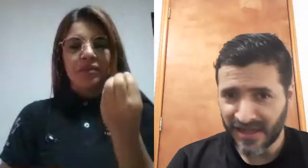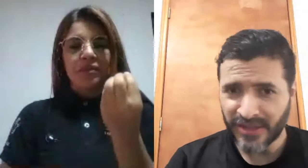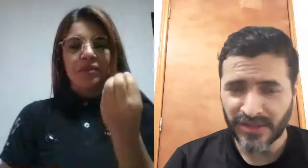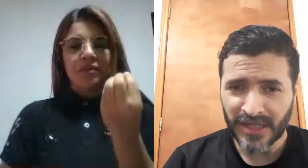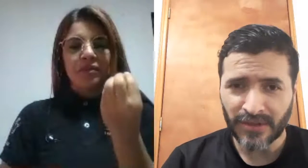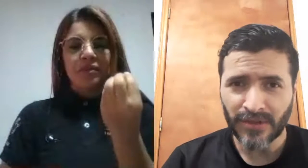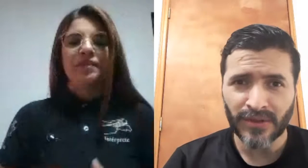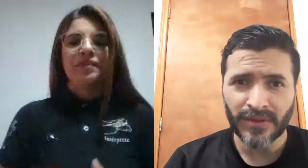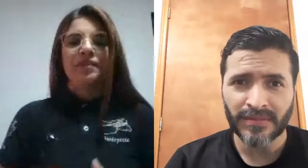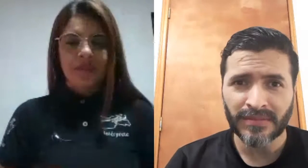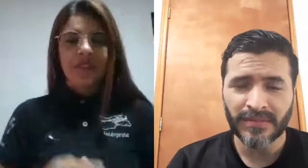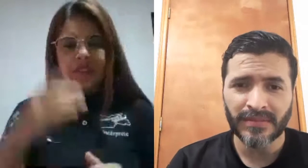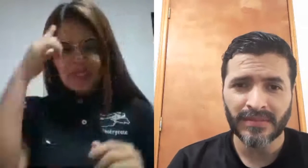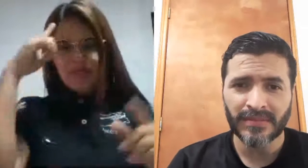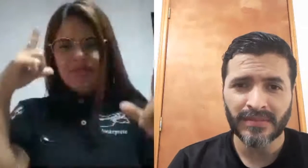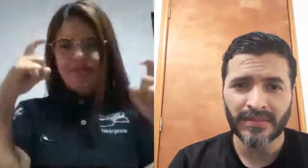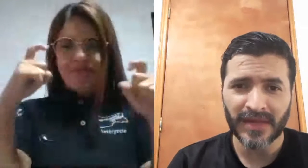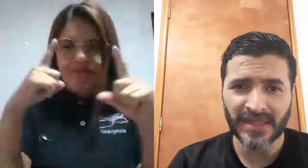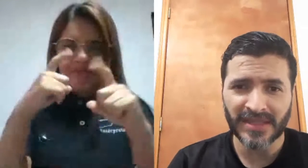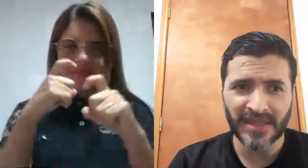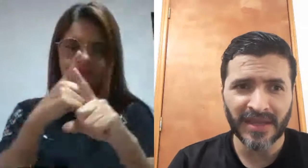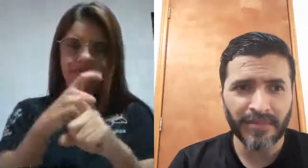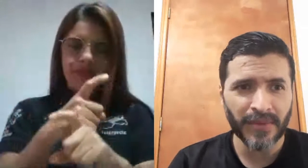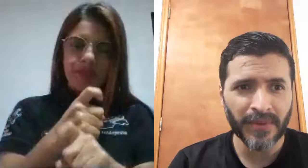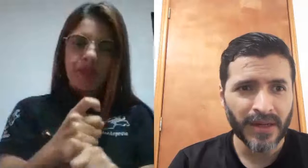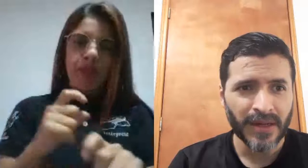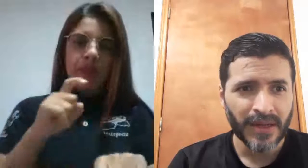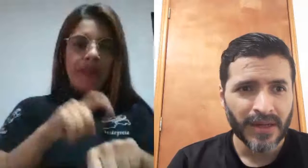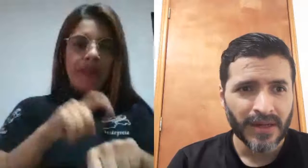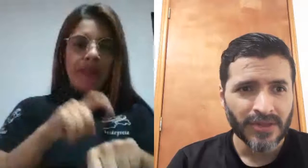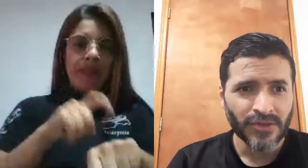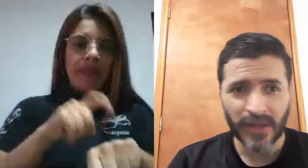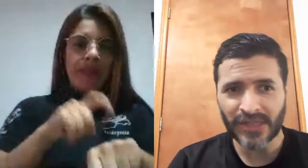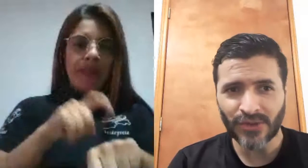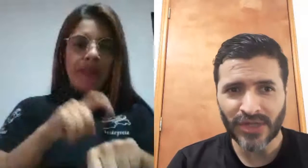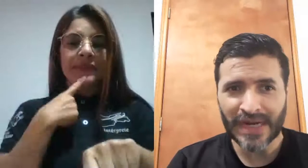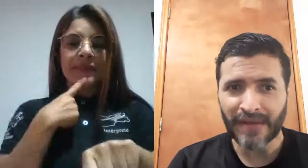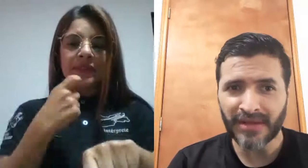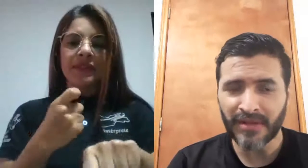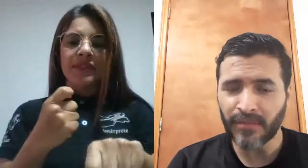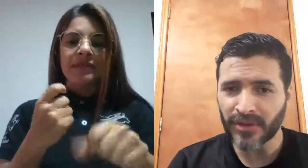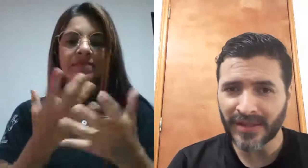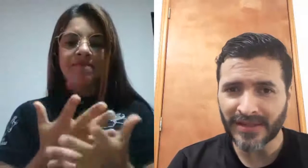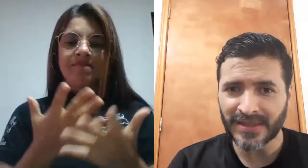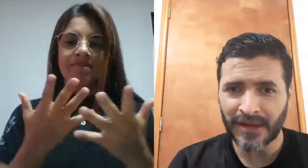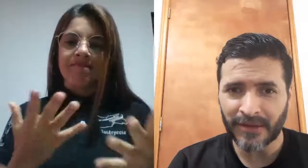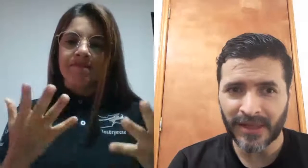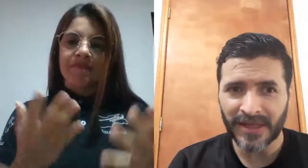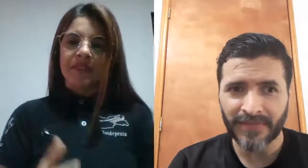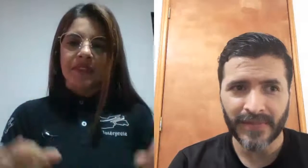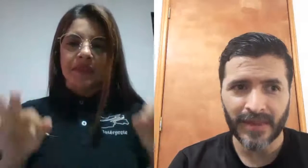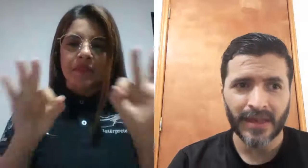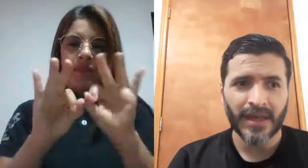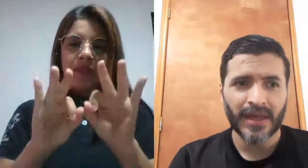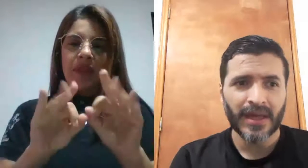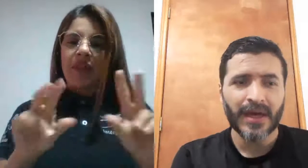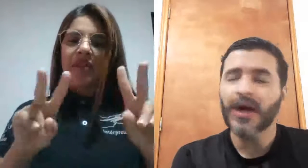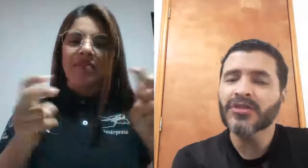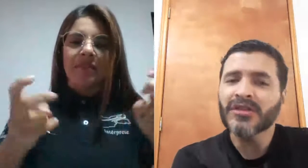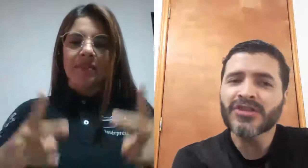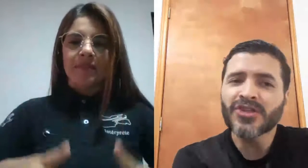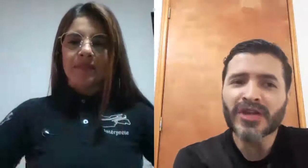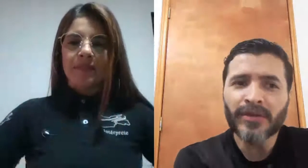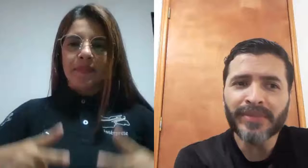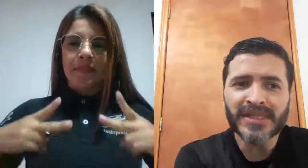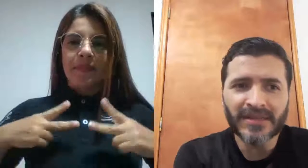que estén reflexionando en este tiempo sobre las cosas realmente importantes de la vida.